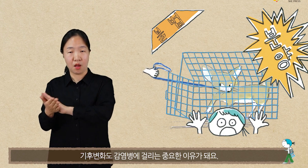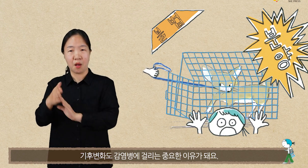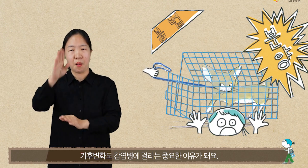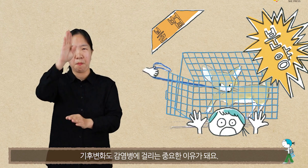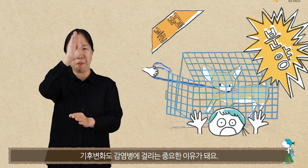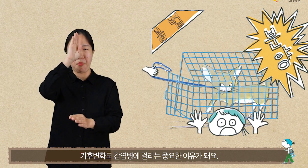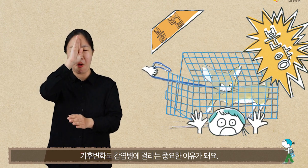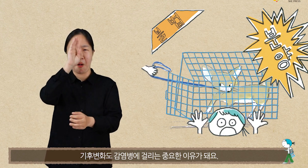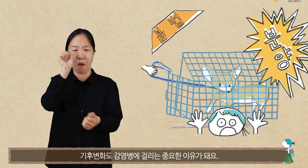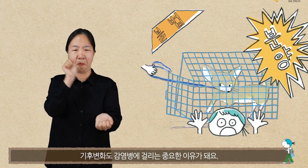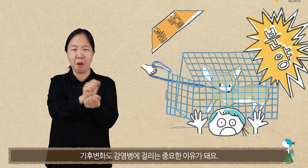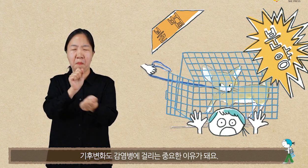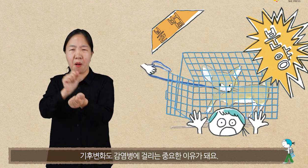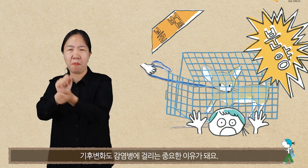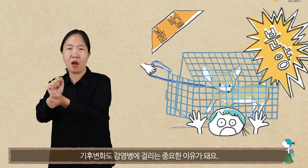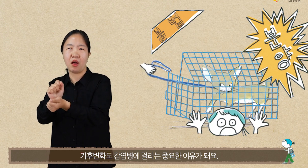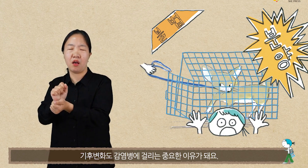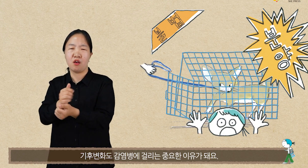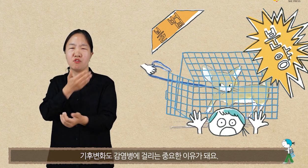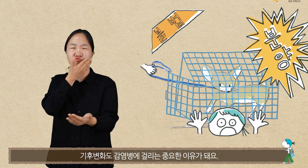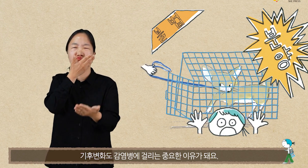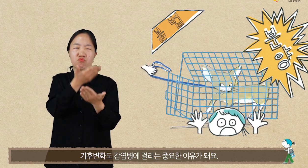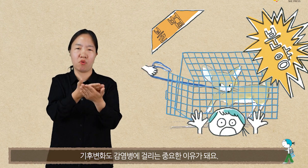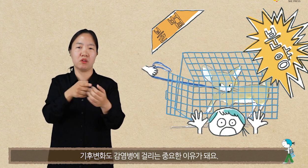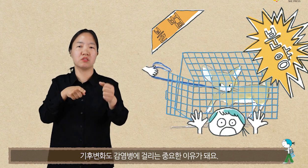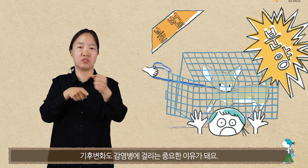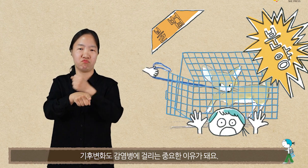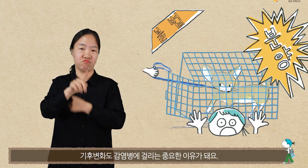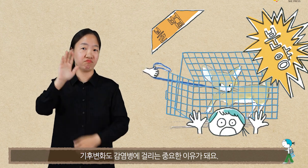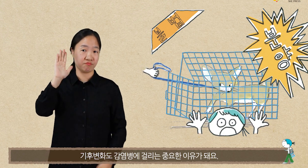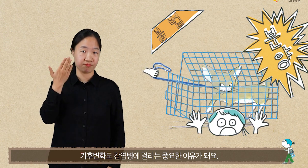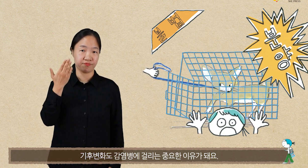기후변화도 감염병에 걸리는 중요한 이유가 돼요.